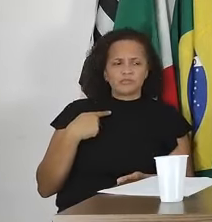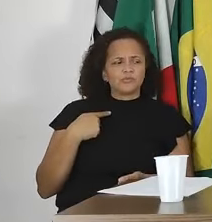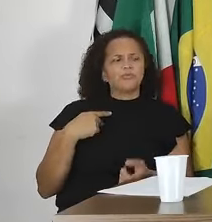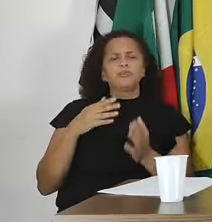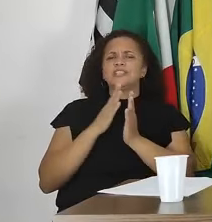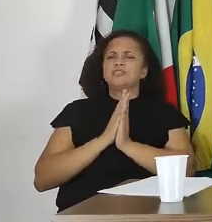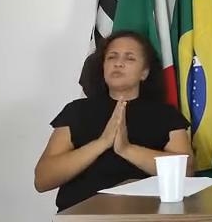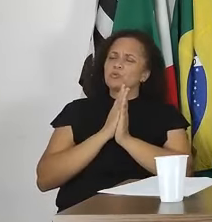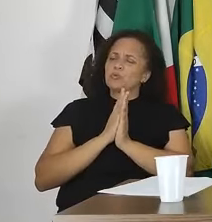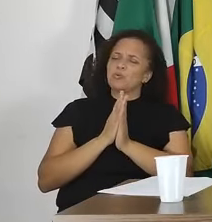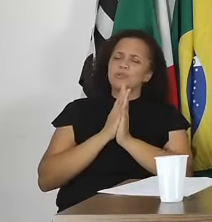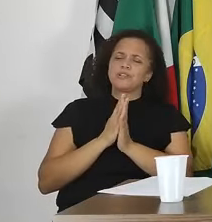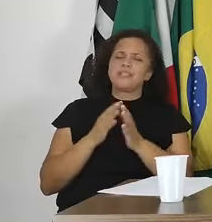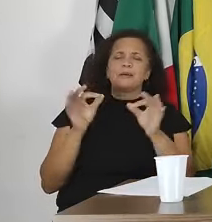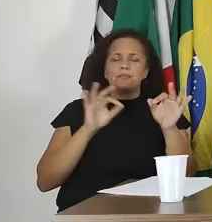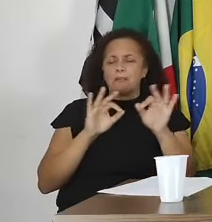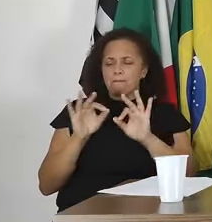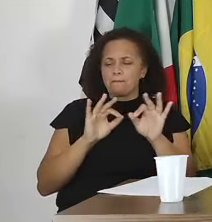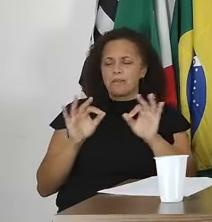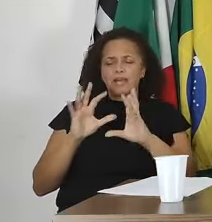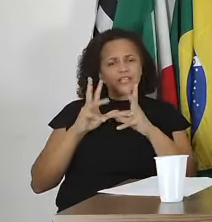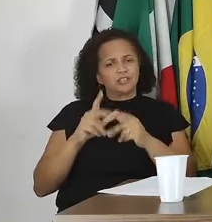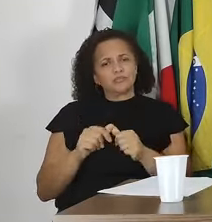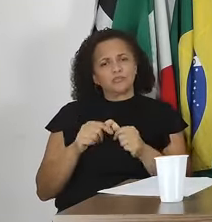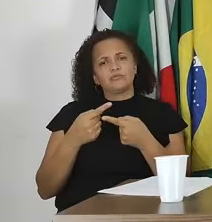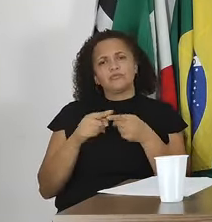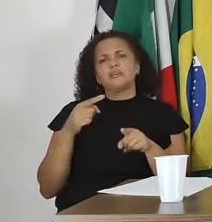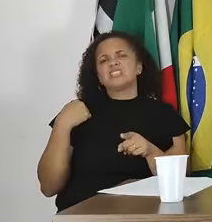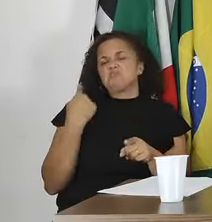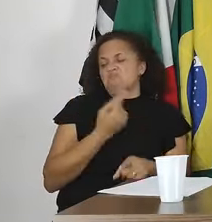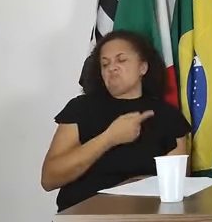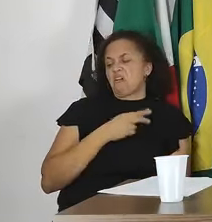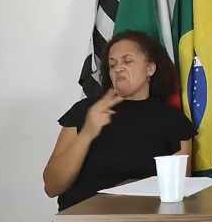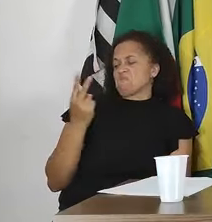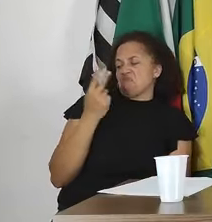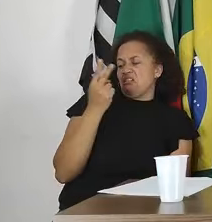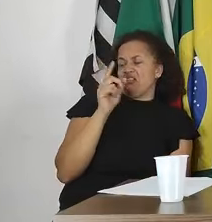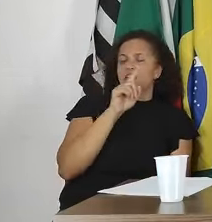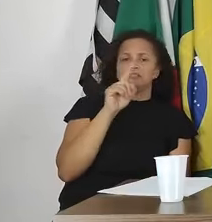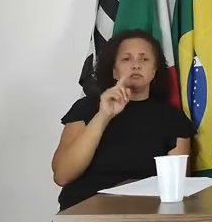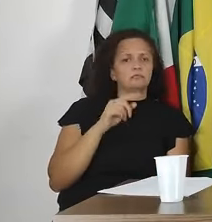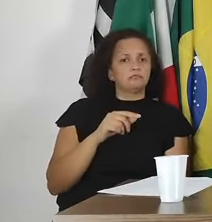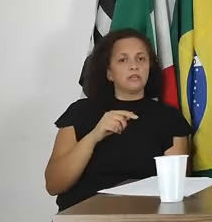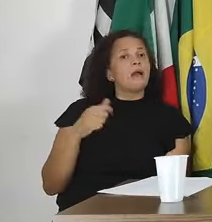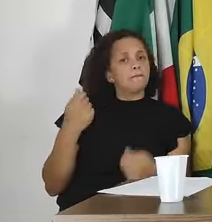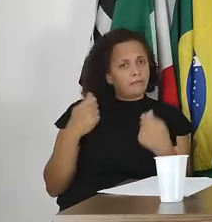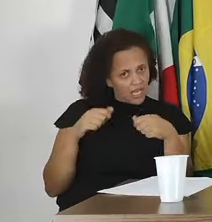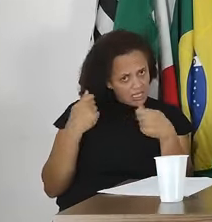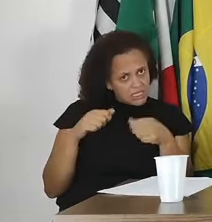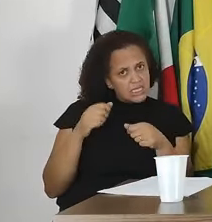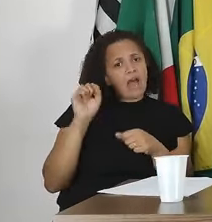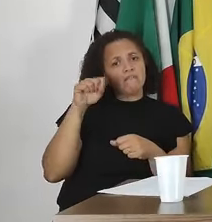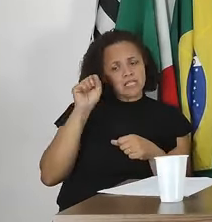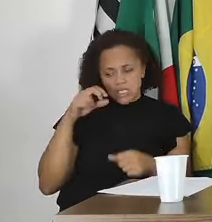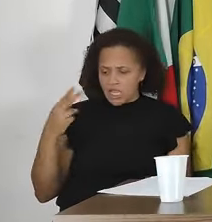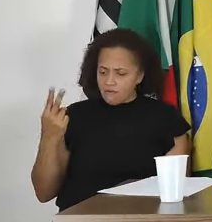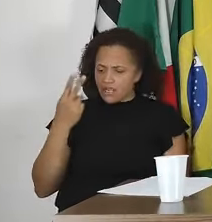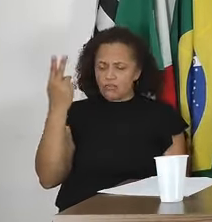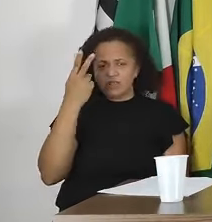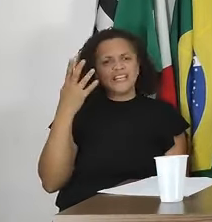ali para preparar os estudos para a gente. A gente dá valor para isso? A gente deveria dar mais valor, buscar